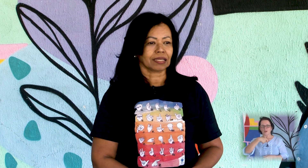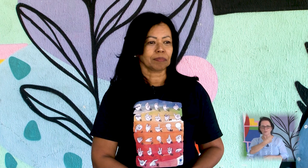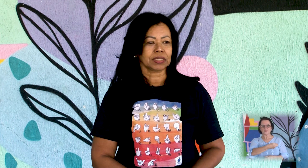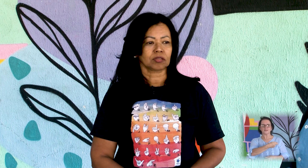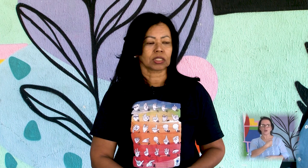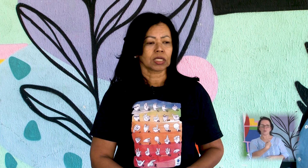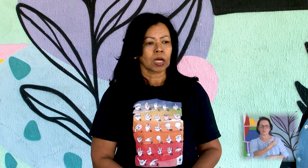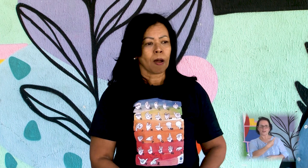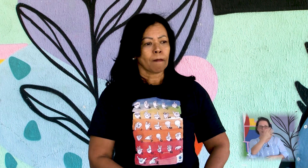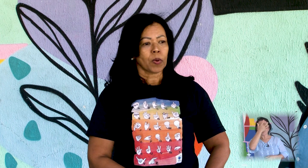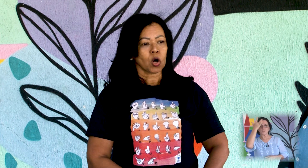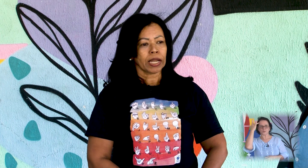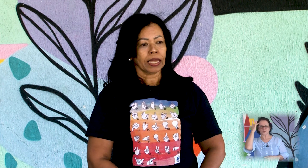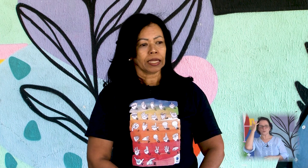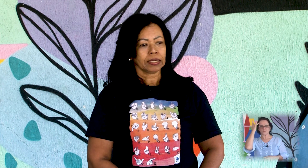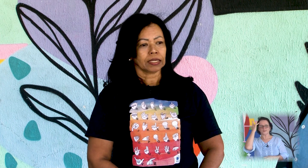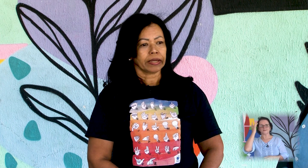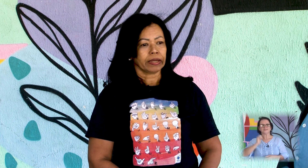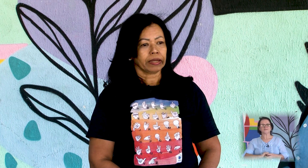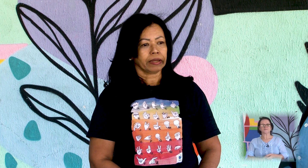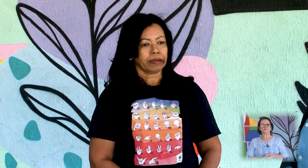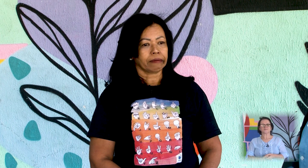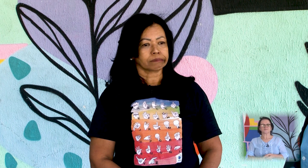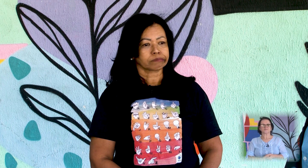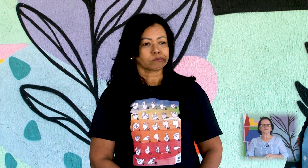para cada pessoa. Porém,